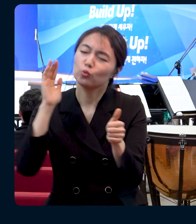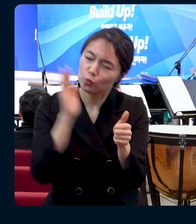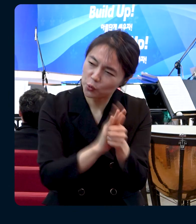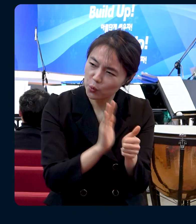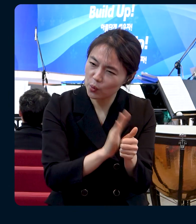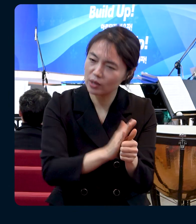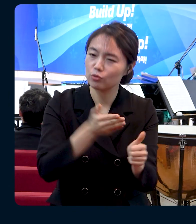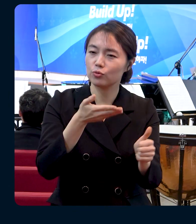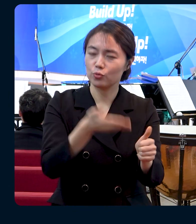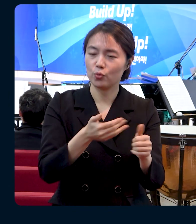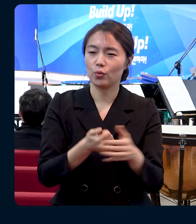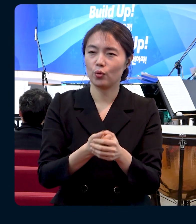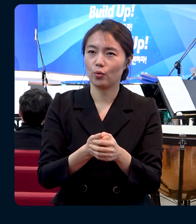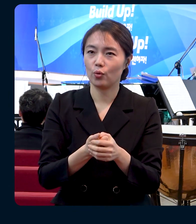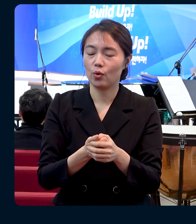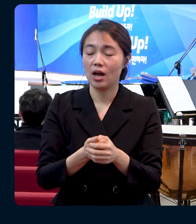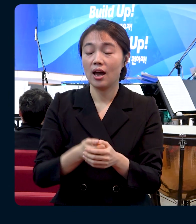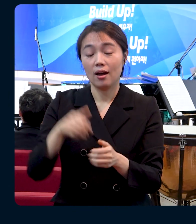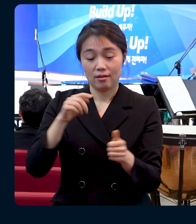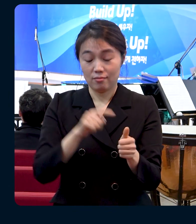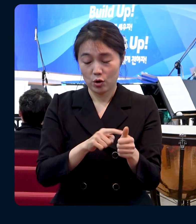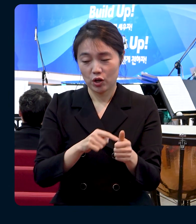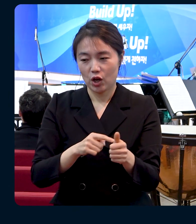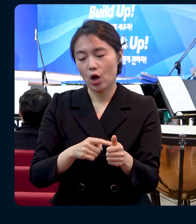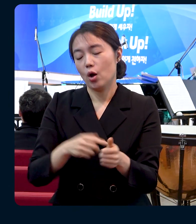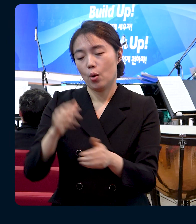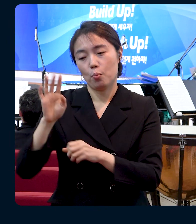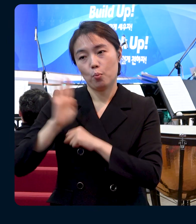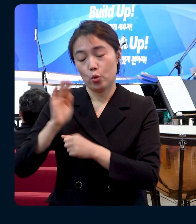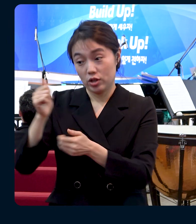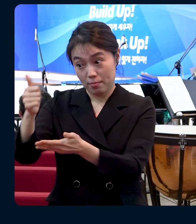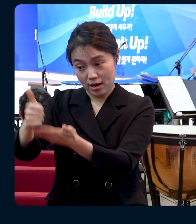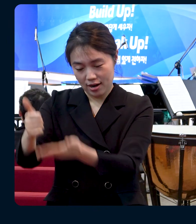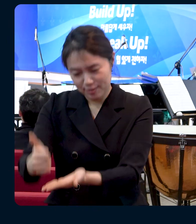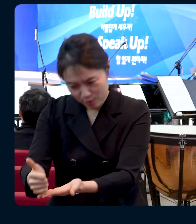보디발을 섬기는 그 모든 일을 하나님이 형통하게 하셨다.